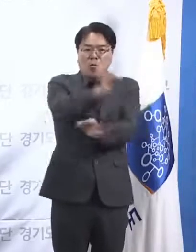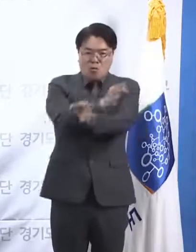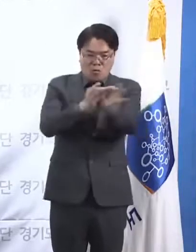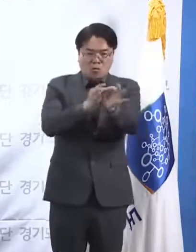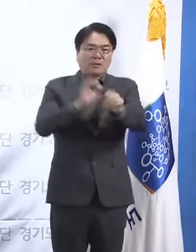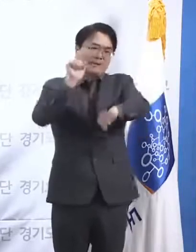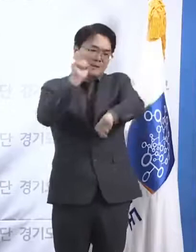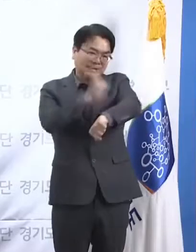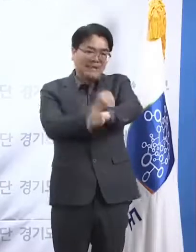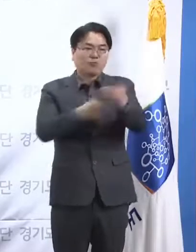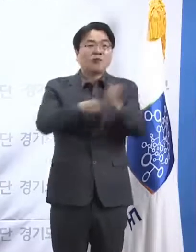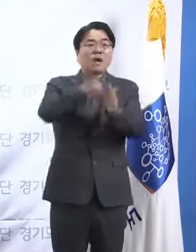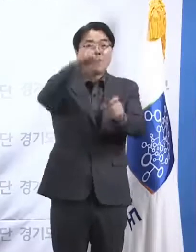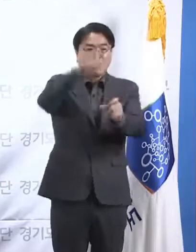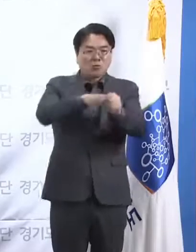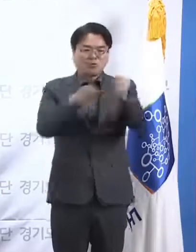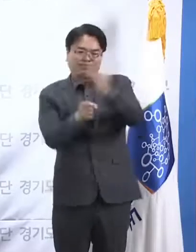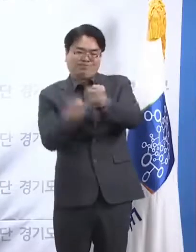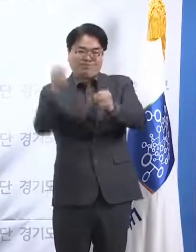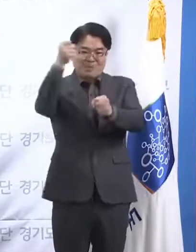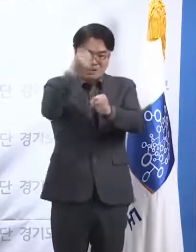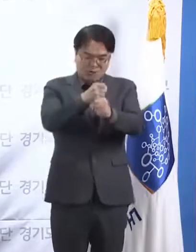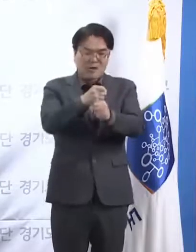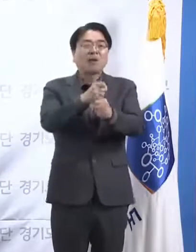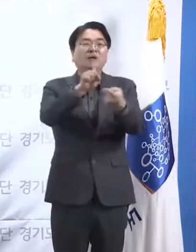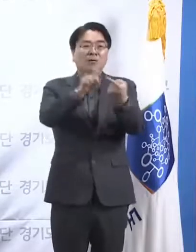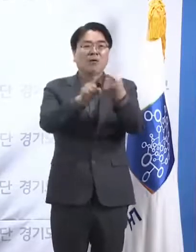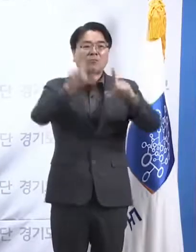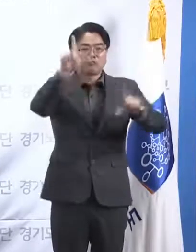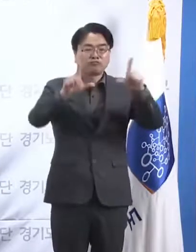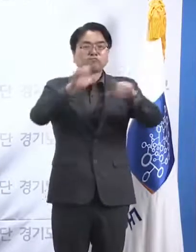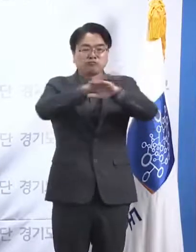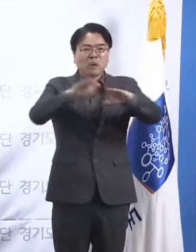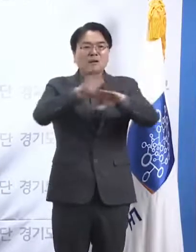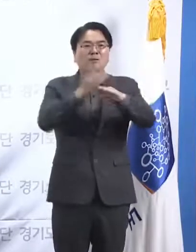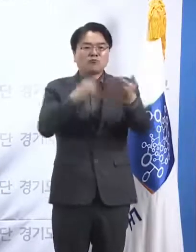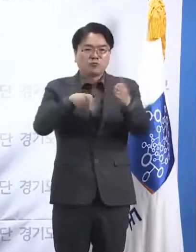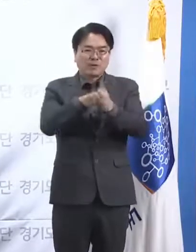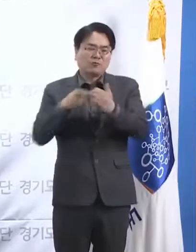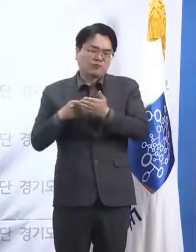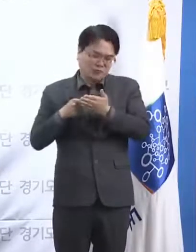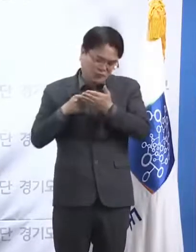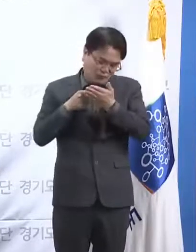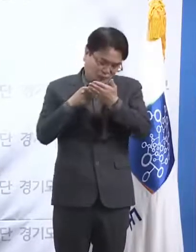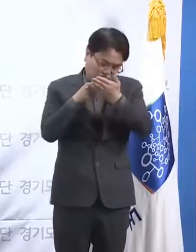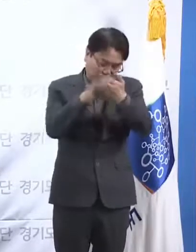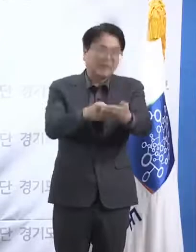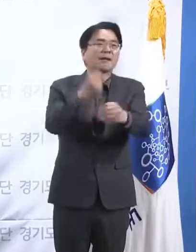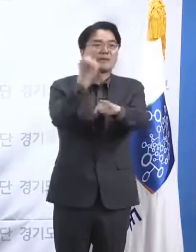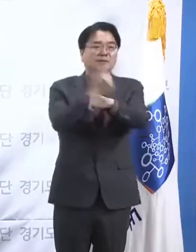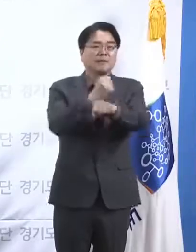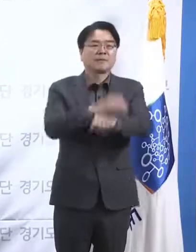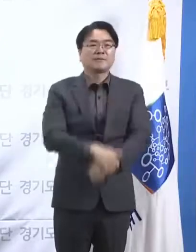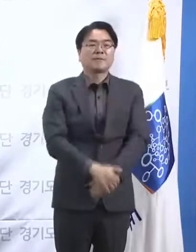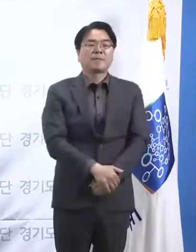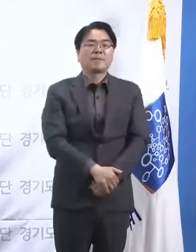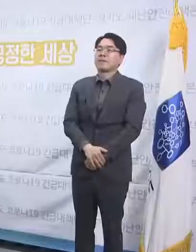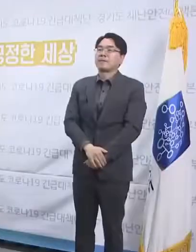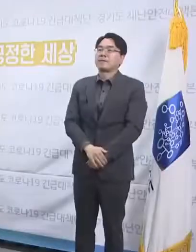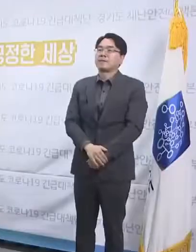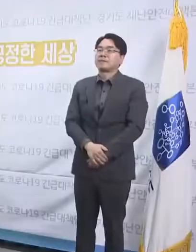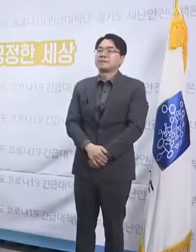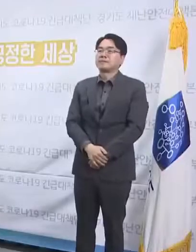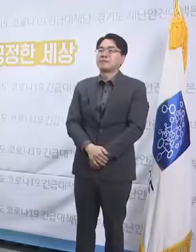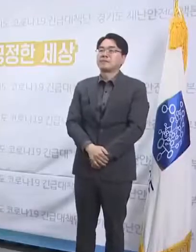최소한이나마 일상으로 복귀될 수 있도록 필요한 조치들을 꾸준하게 해나가도록 하겠습니다. 네,